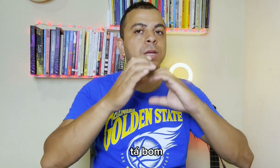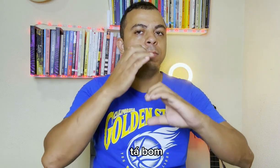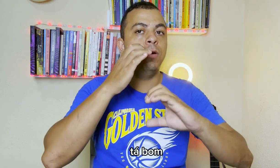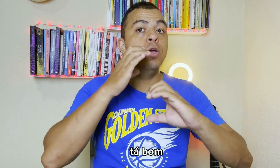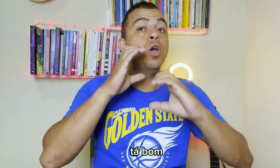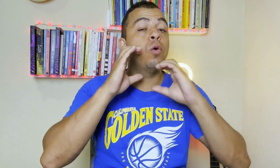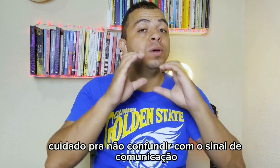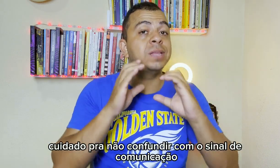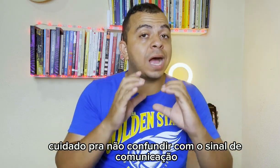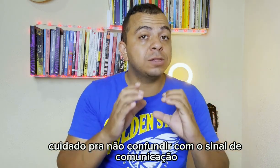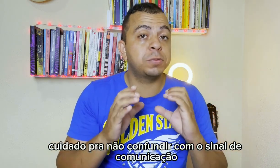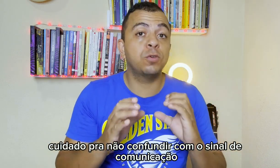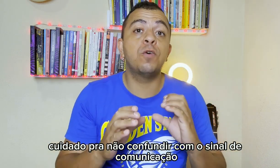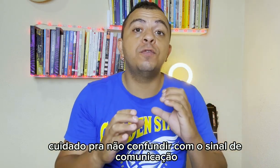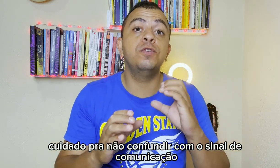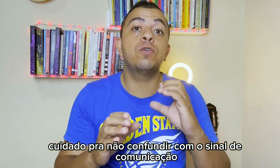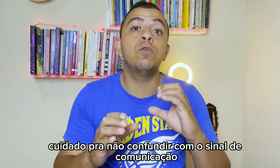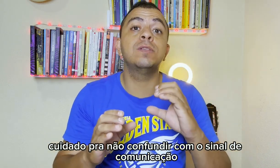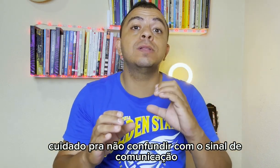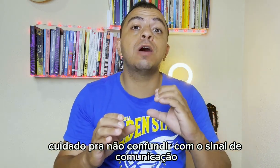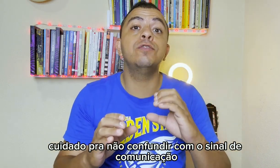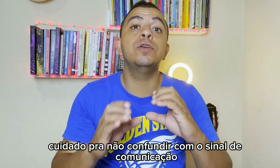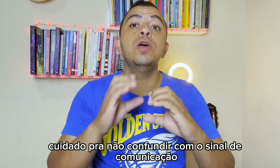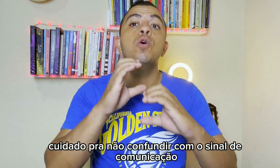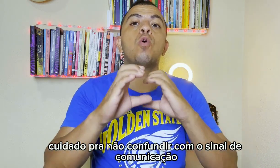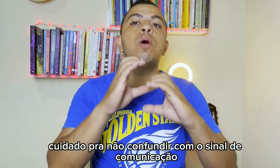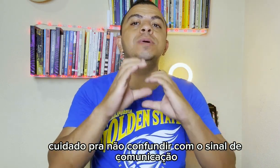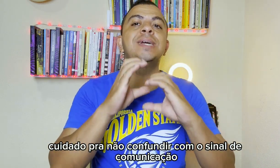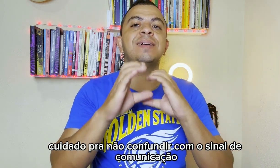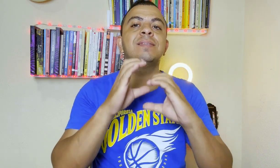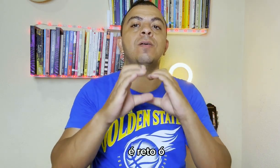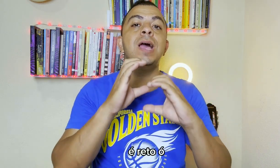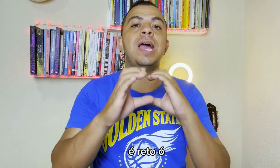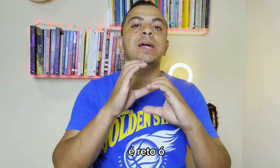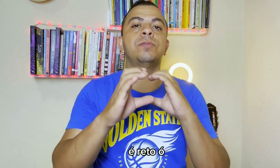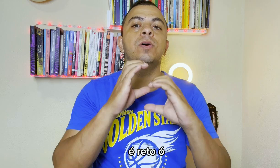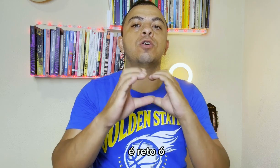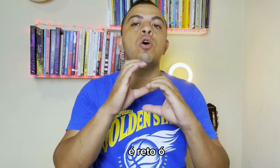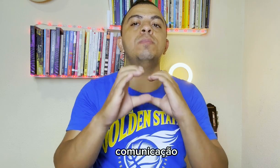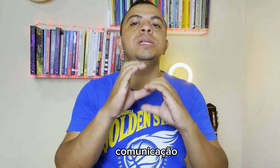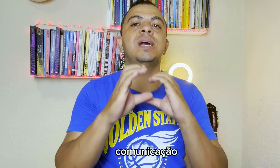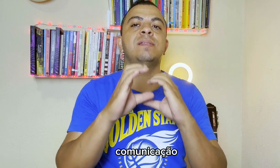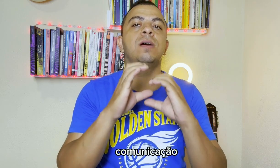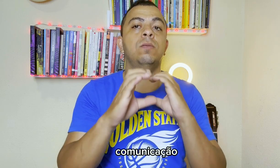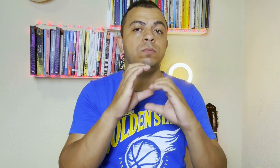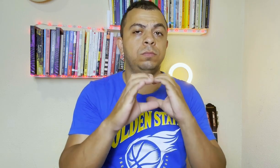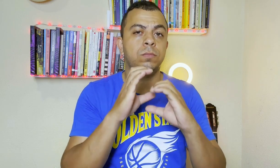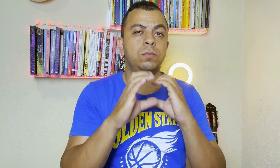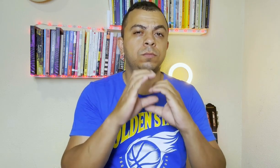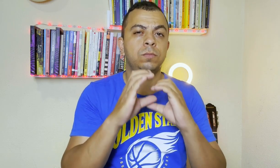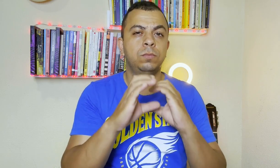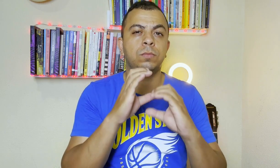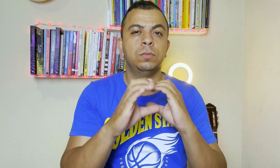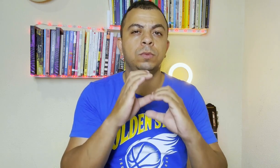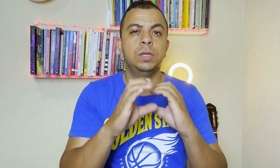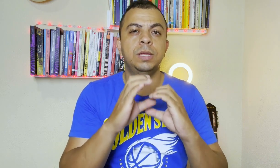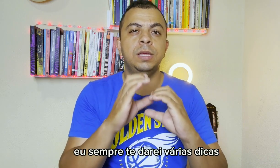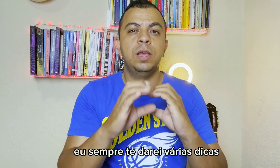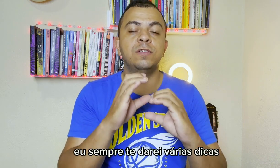bom? Cuidado para não confundir com o sinal de comunicação, é reto, ó. Comunicação. Eu sempre